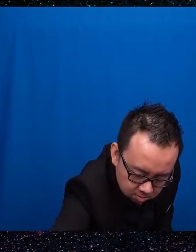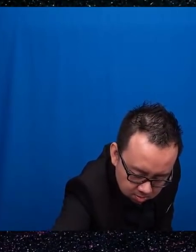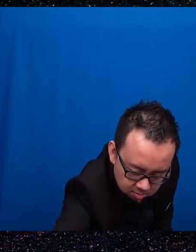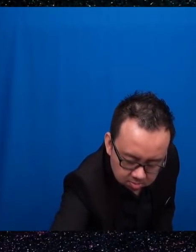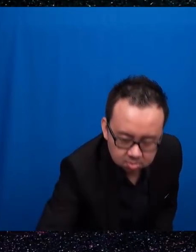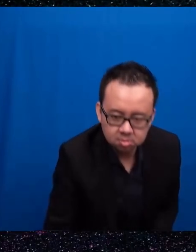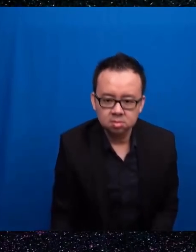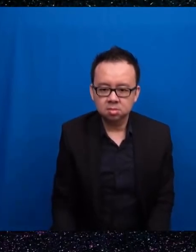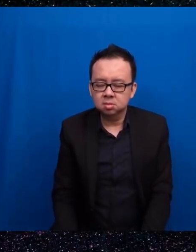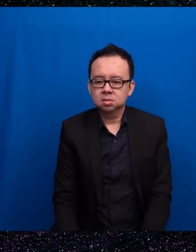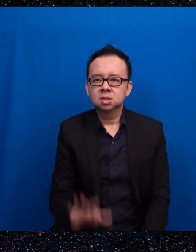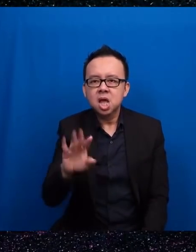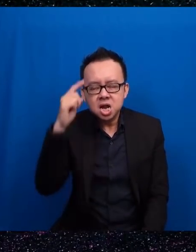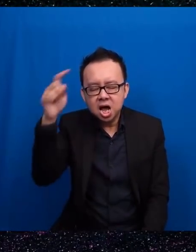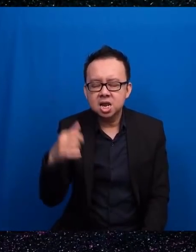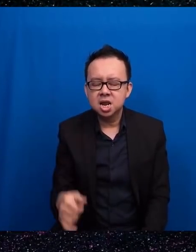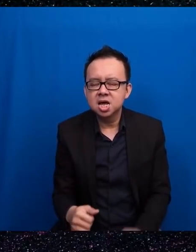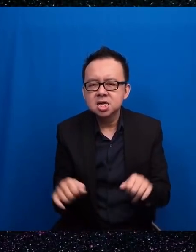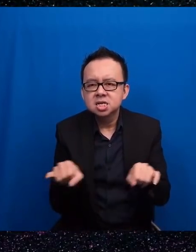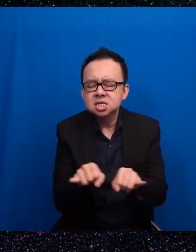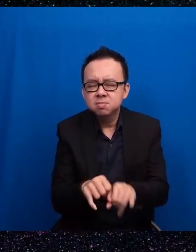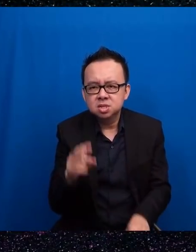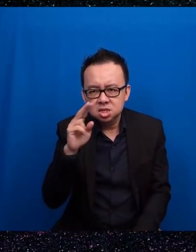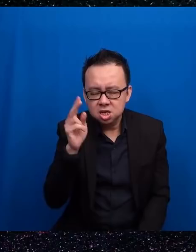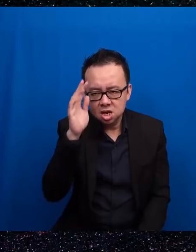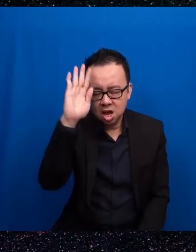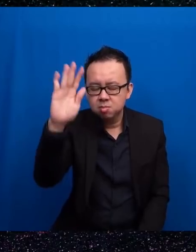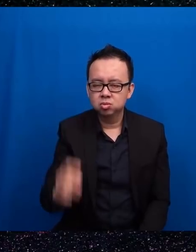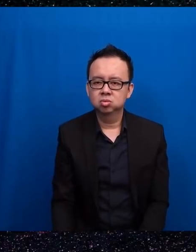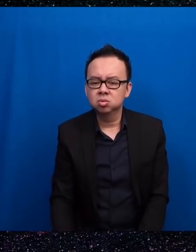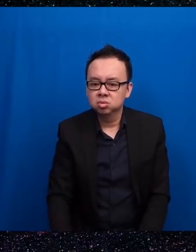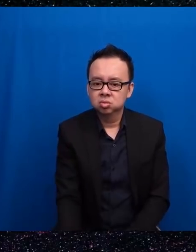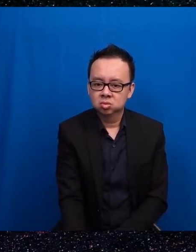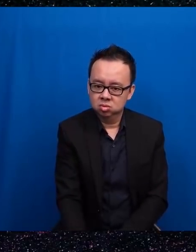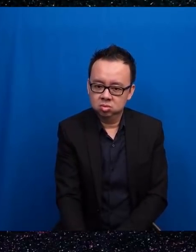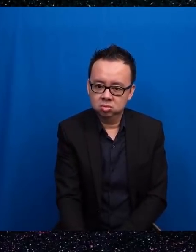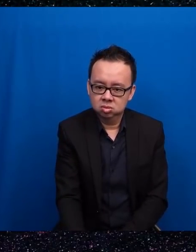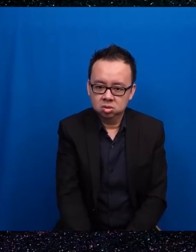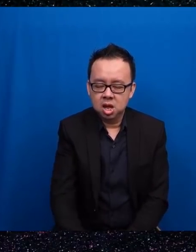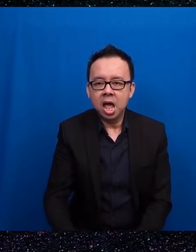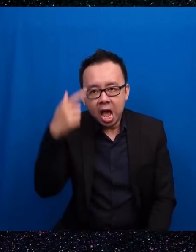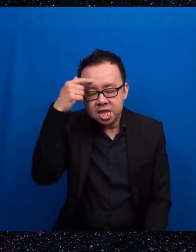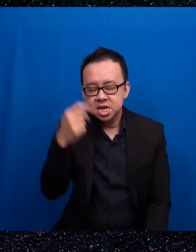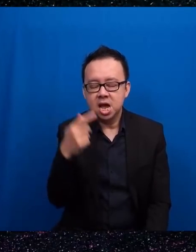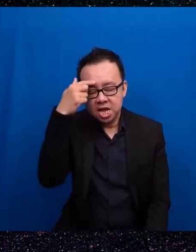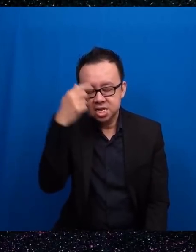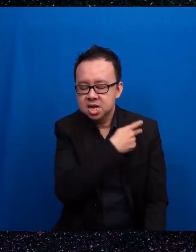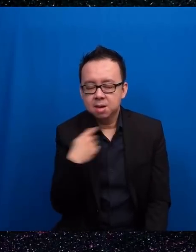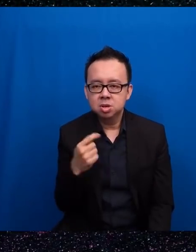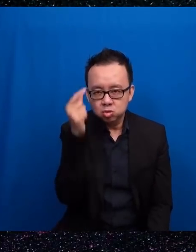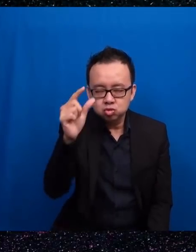menantikan Tuhan. Tidak ada Allah seperti Engkau yang bertindak bagi orang yang menanti-nantikannya. Ajari kami untuk